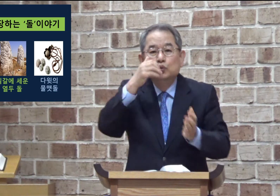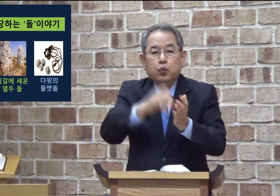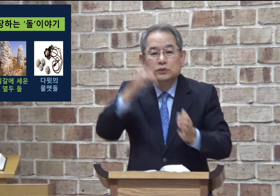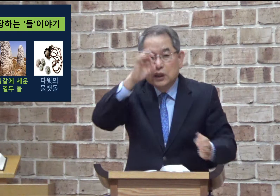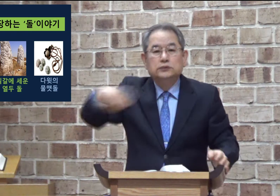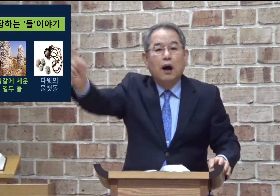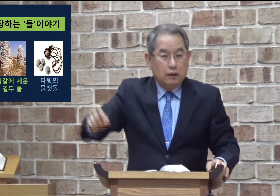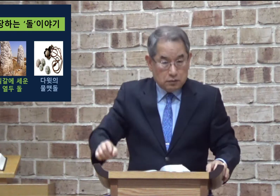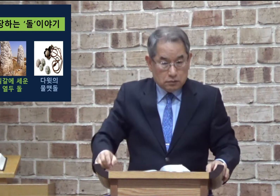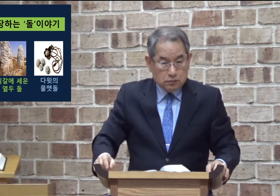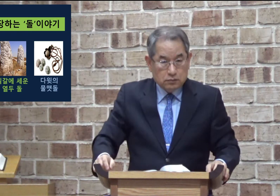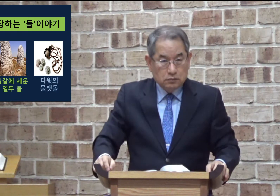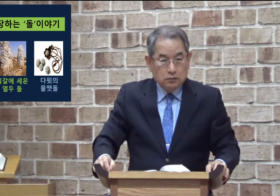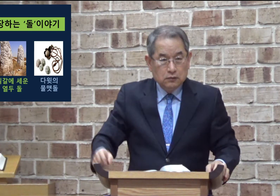돌판을 찾았습니다.